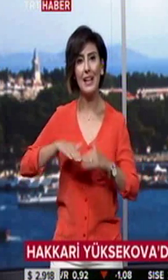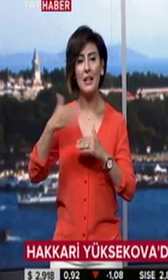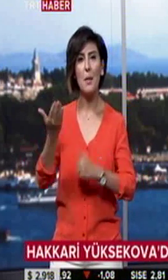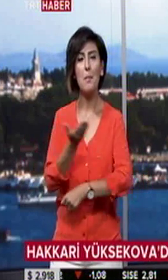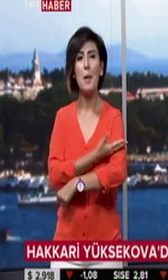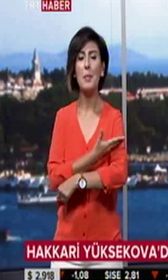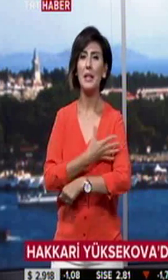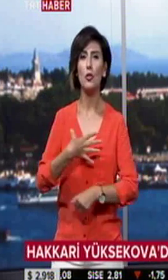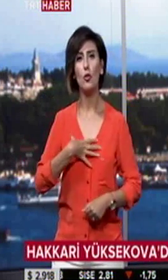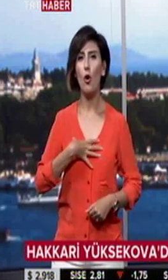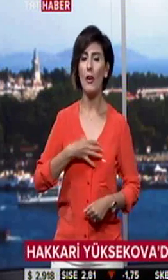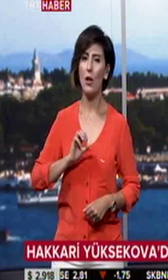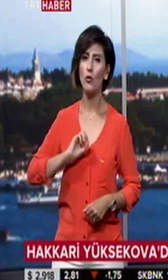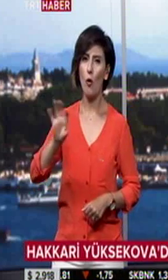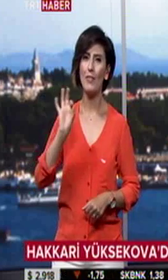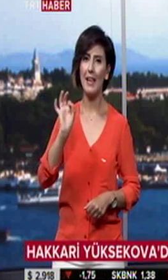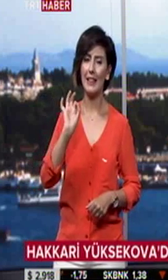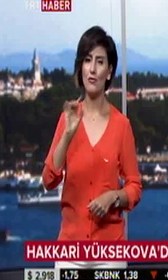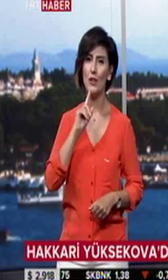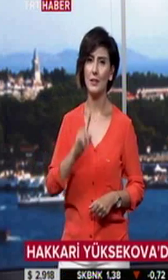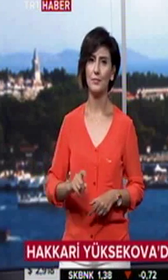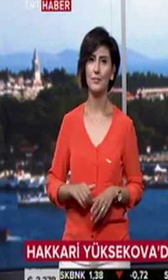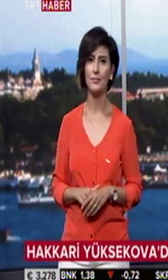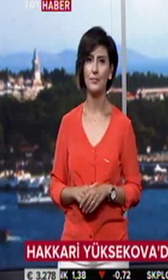ardından memleketi Konya'ya gönderilecek.